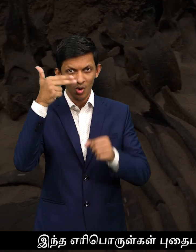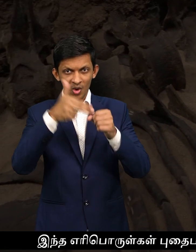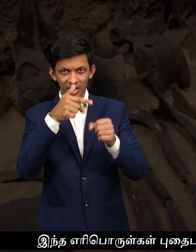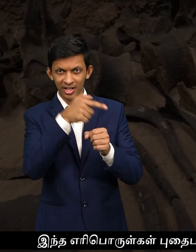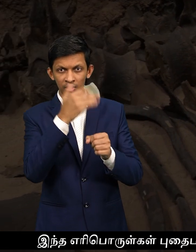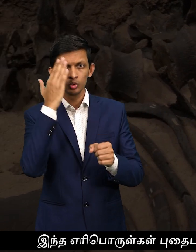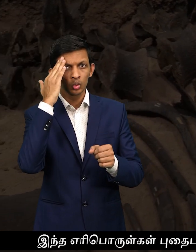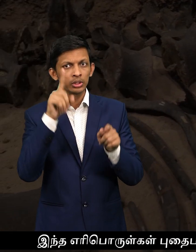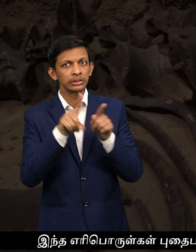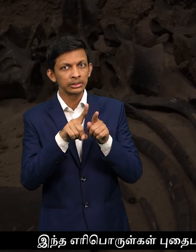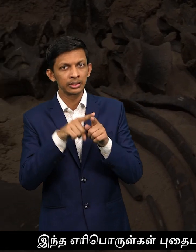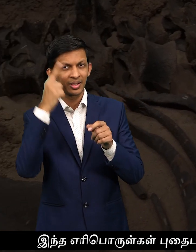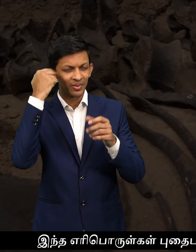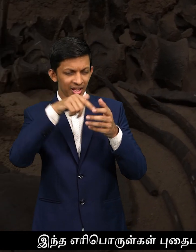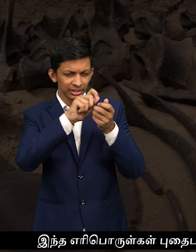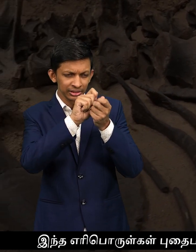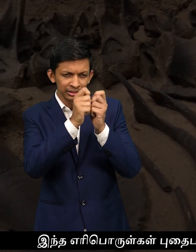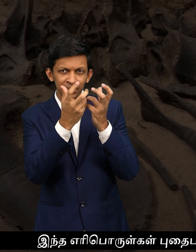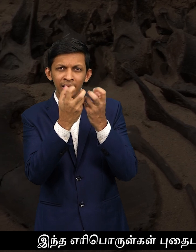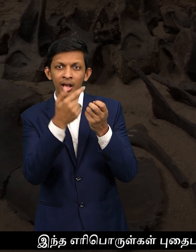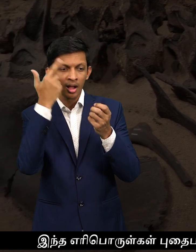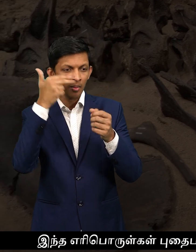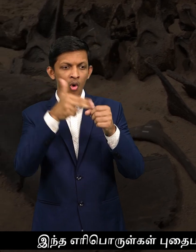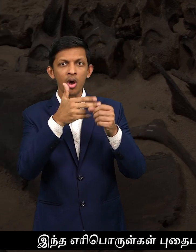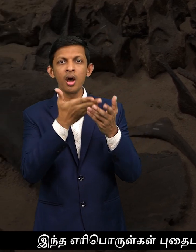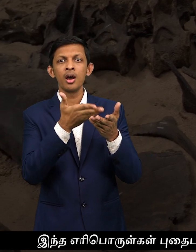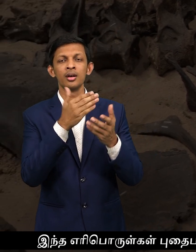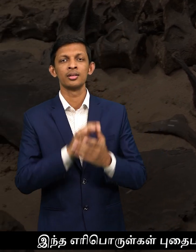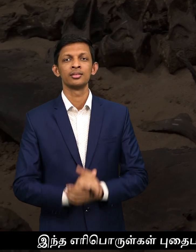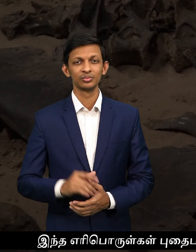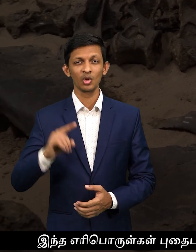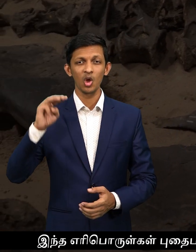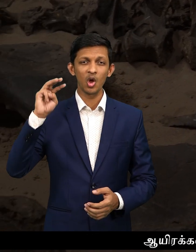இந்த எரிபொருட்கள் புதைப்படிவ எரிபொருட்கள் என்று அழைக்கப்படுகின்றன.